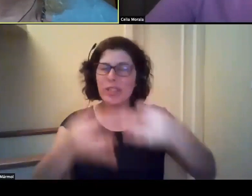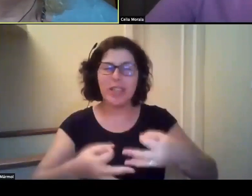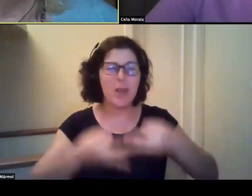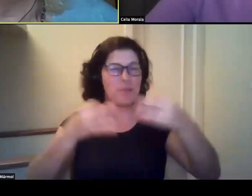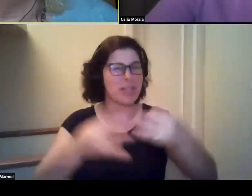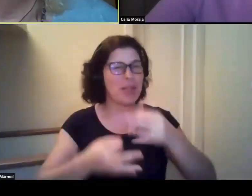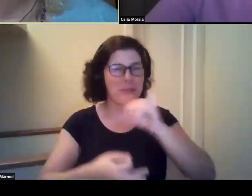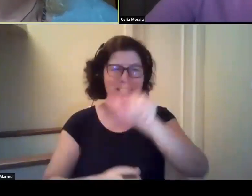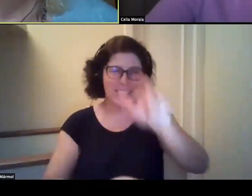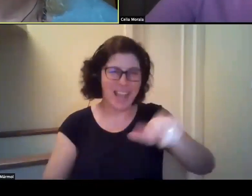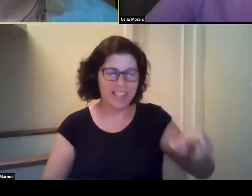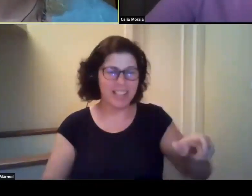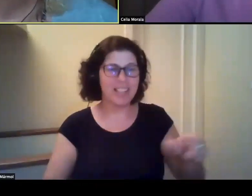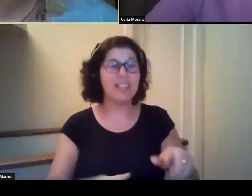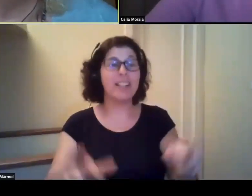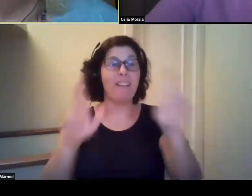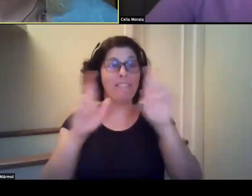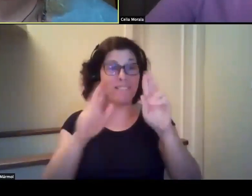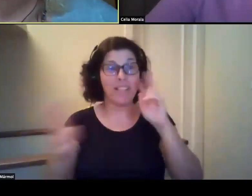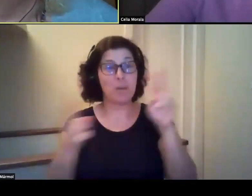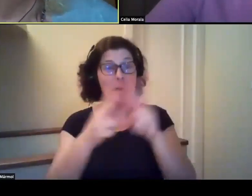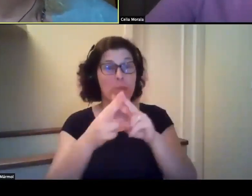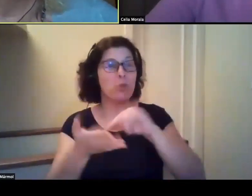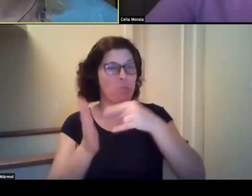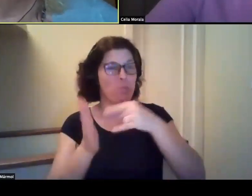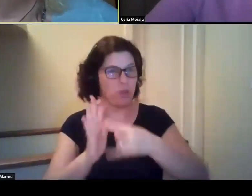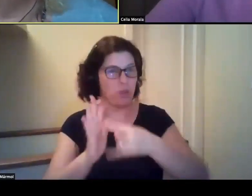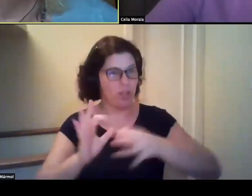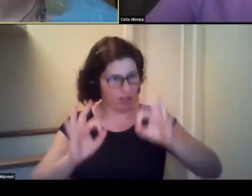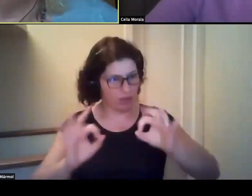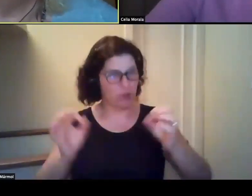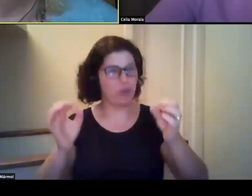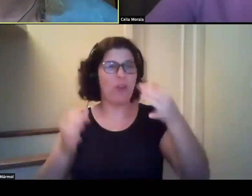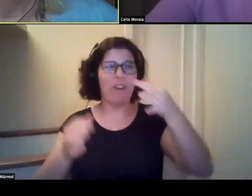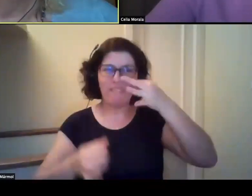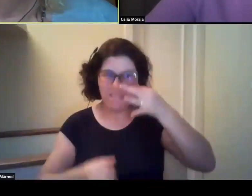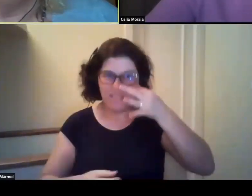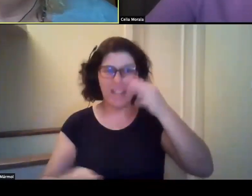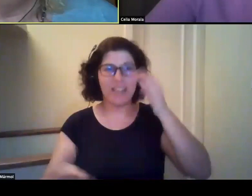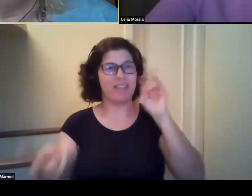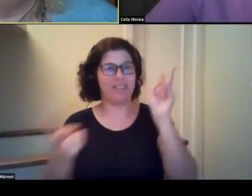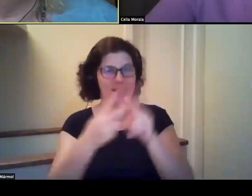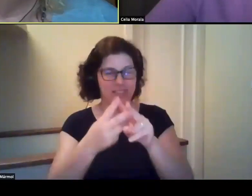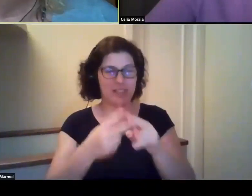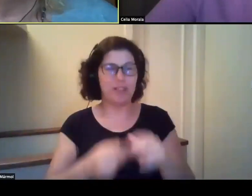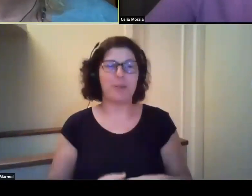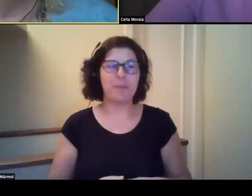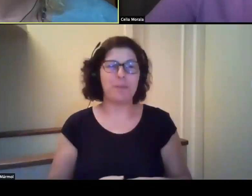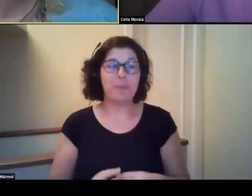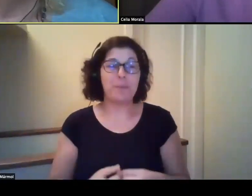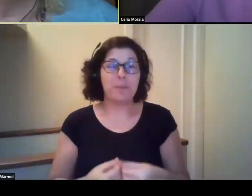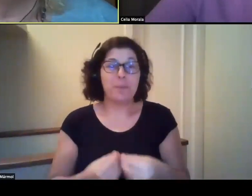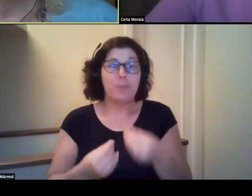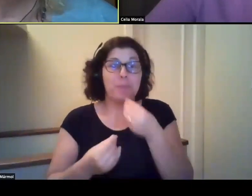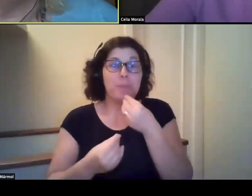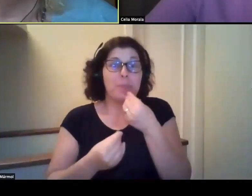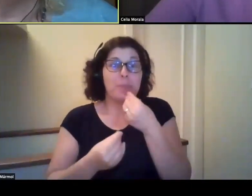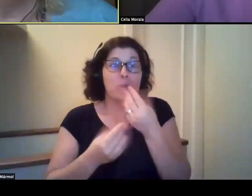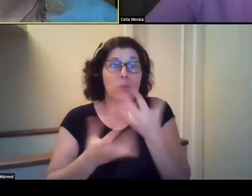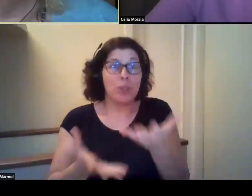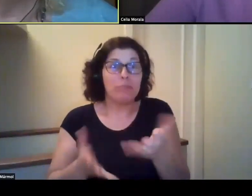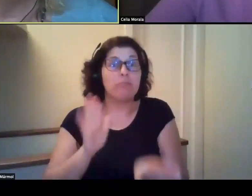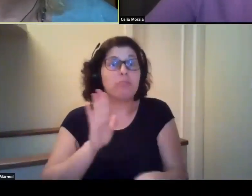Esperamos veros en el proyecto ya de forma práctica y efectiva. Y bueno, pues seguimos con la